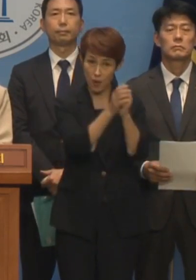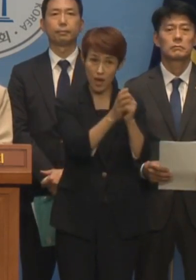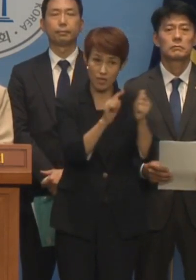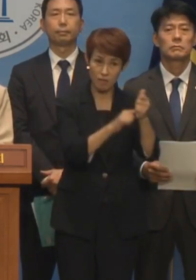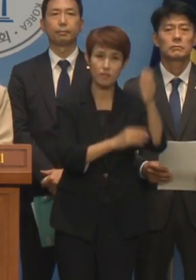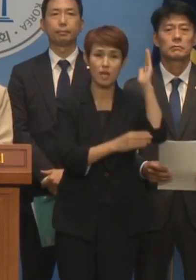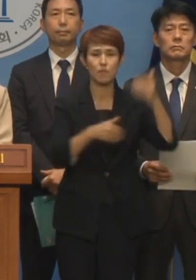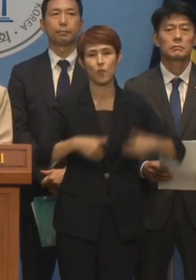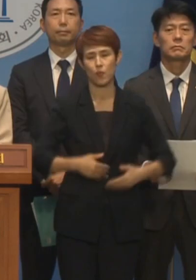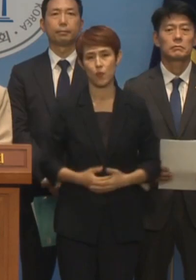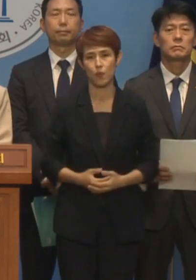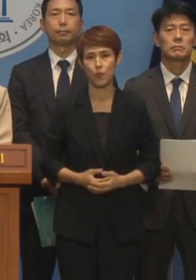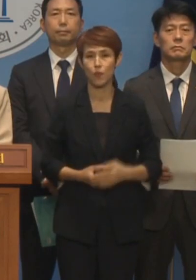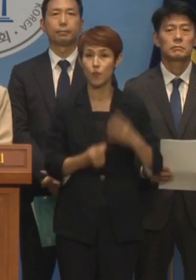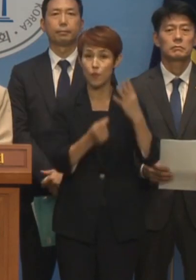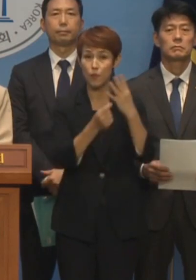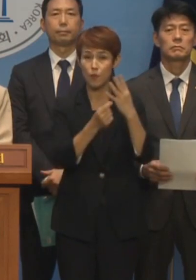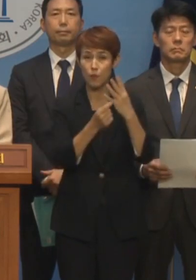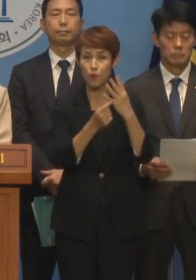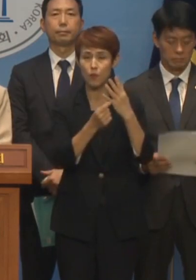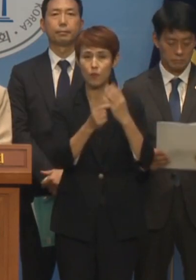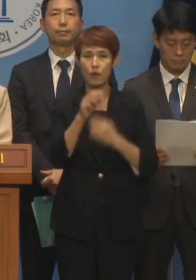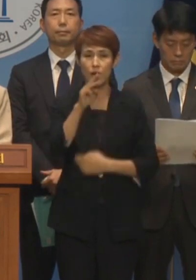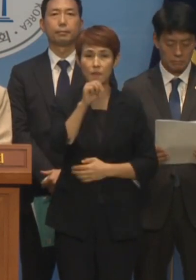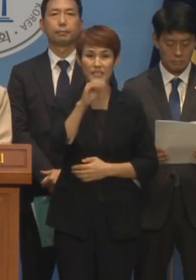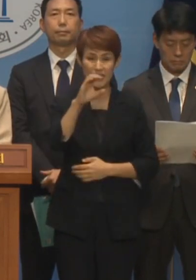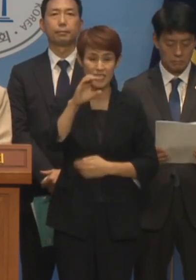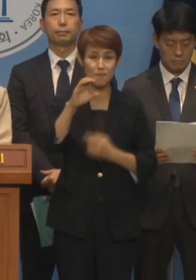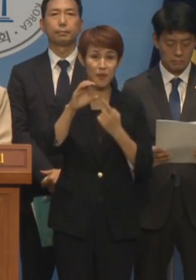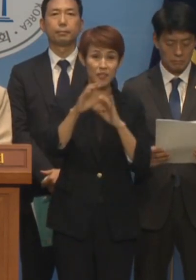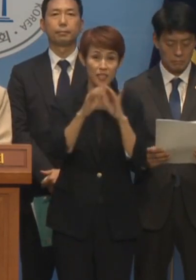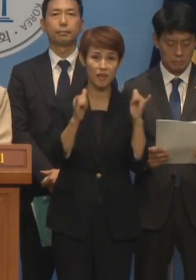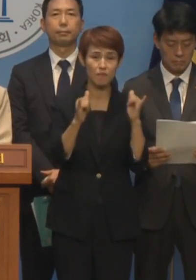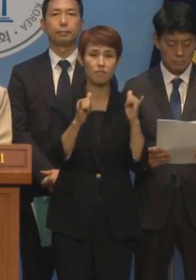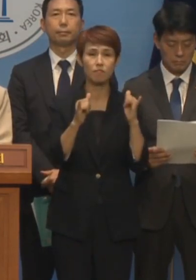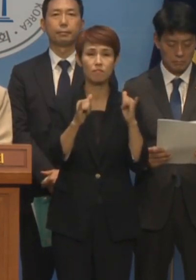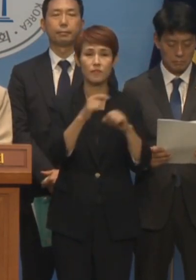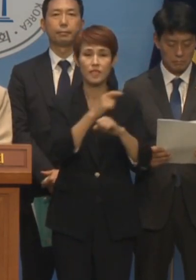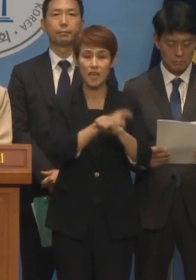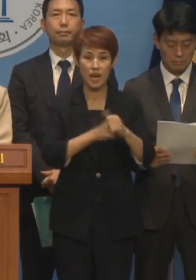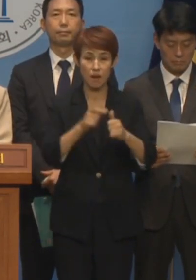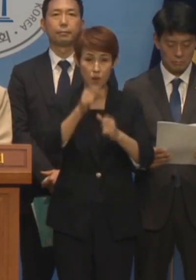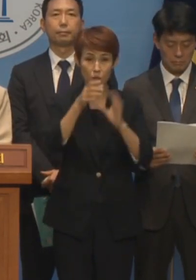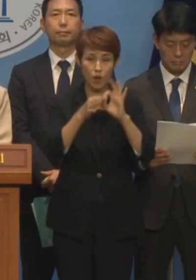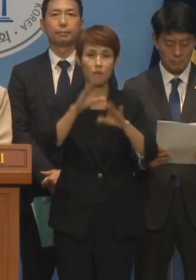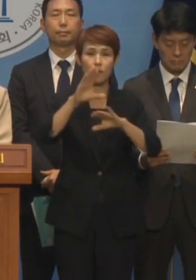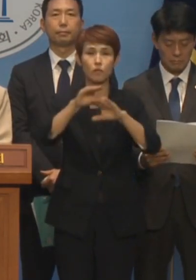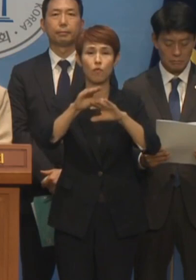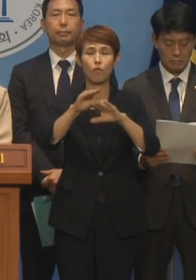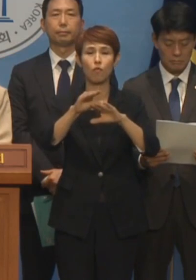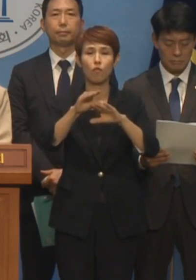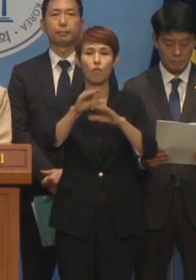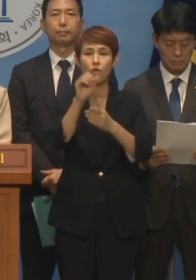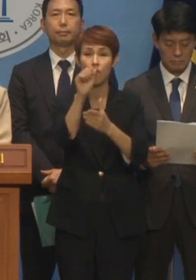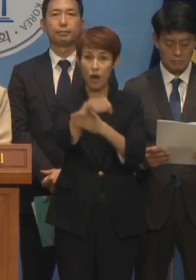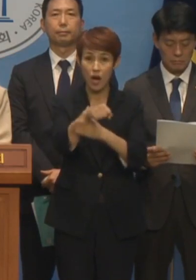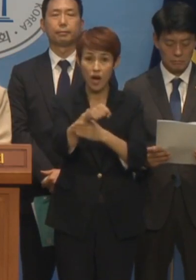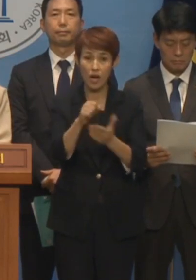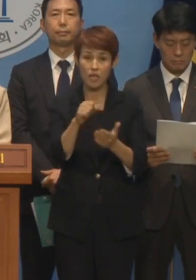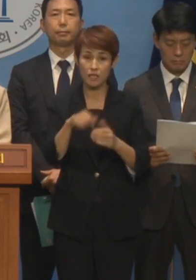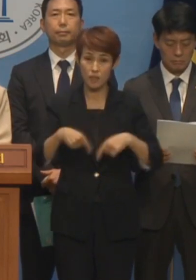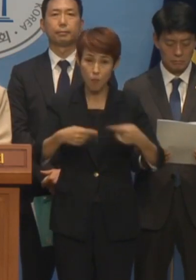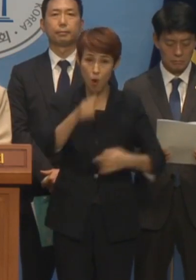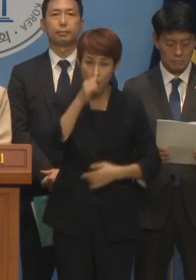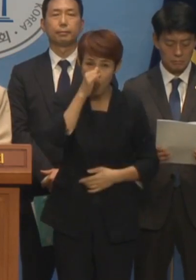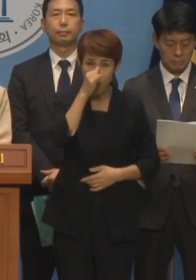소리다. 넷째, MBC 출신으로 이사 선임, 방송사에 대한 허가, 승인에 참여하는 것은 제적